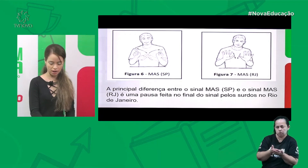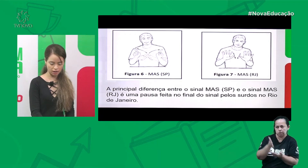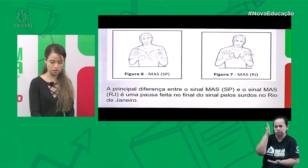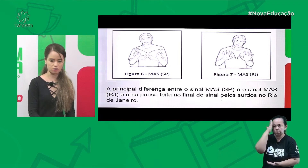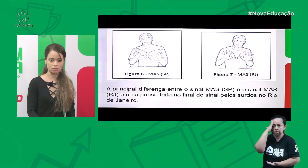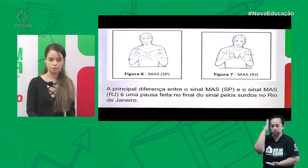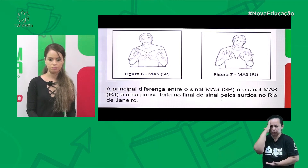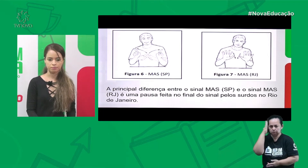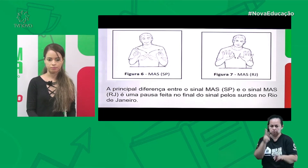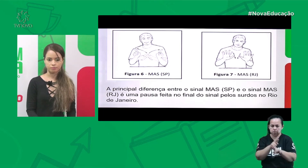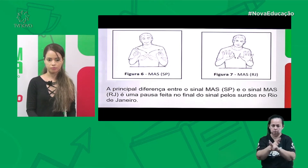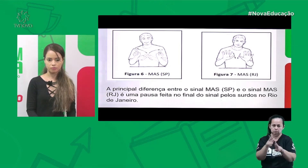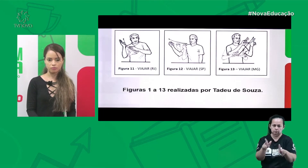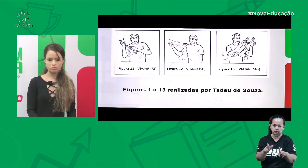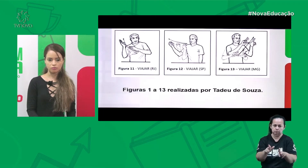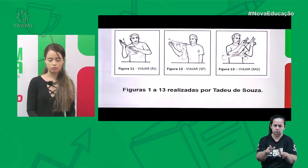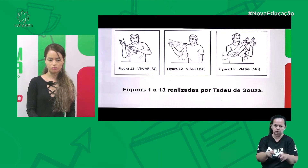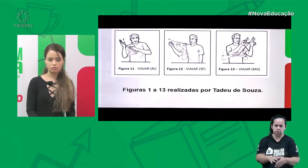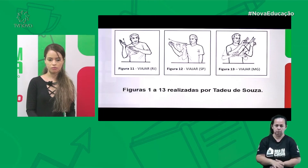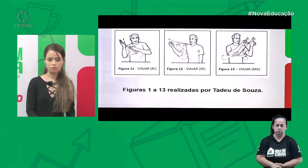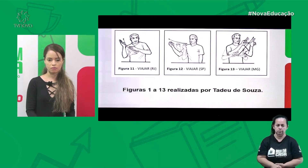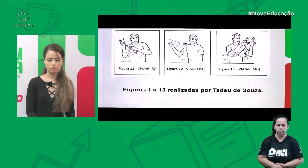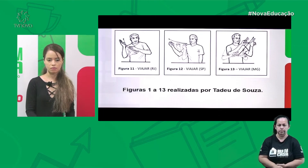essas diferenças.